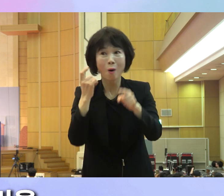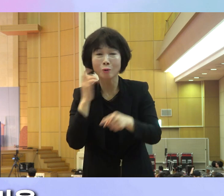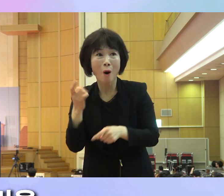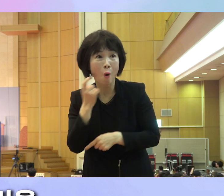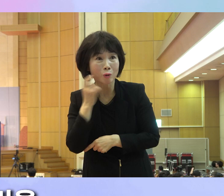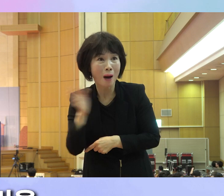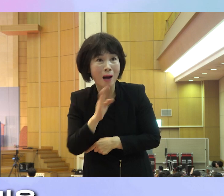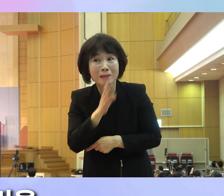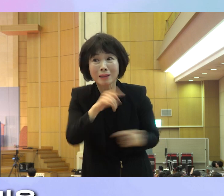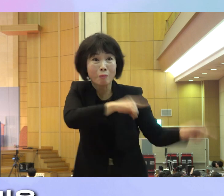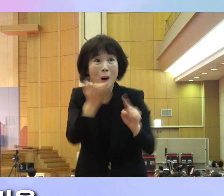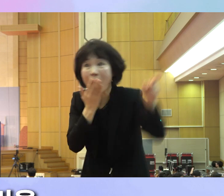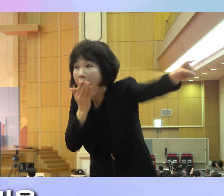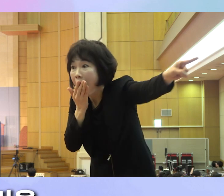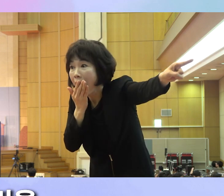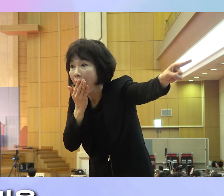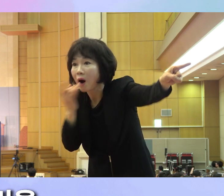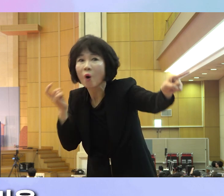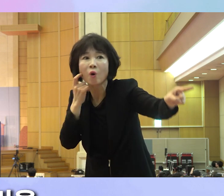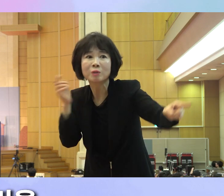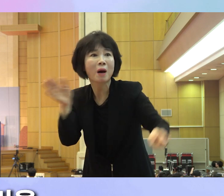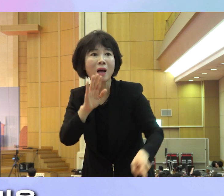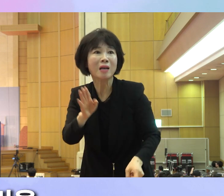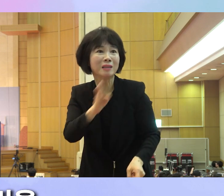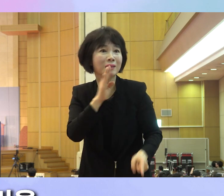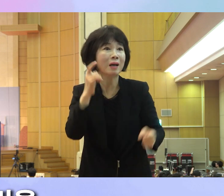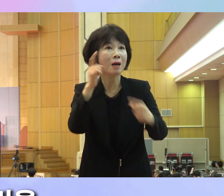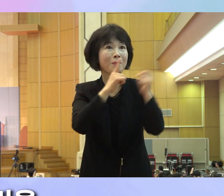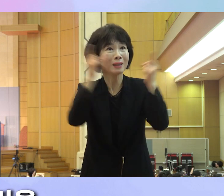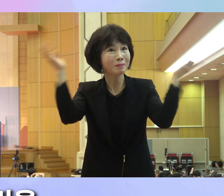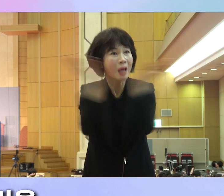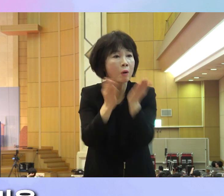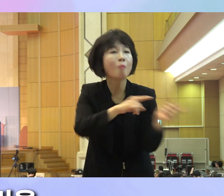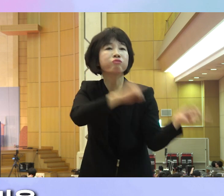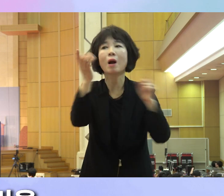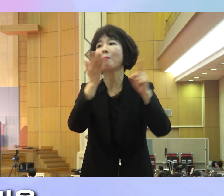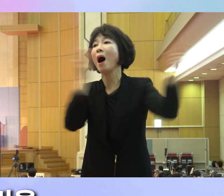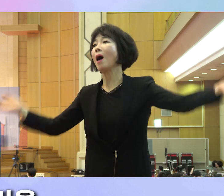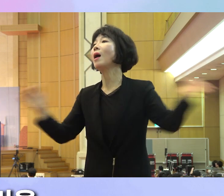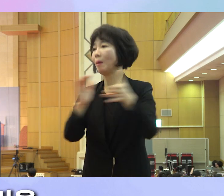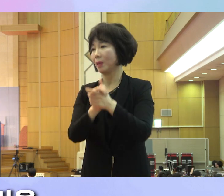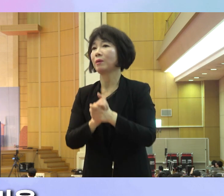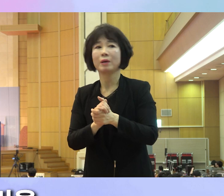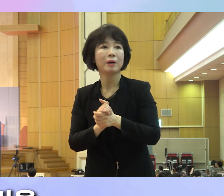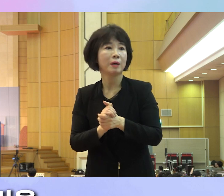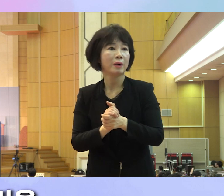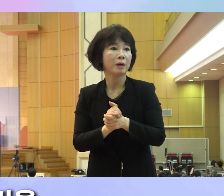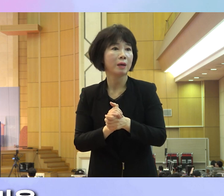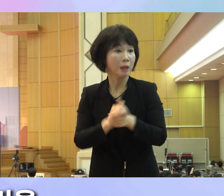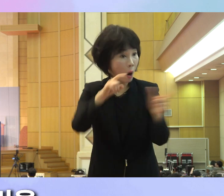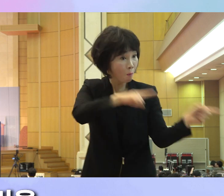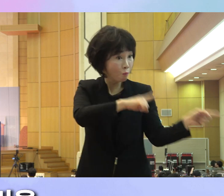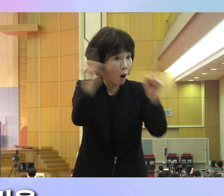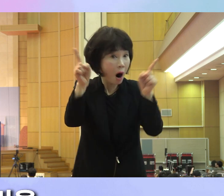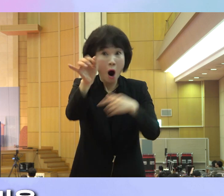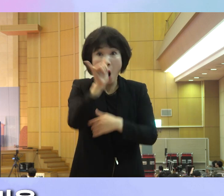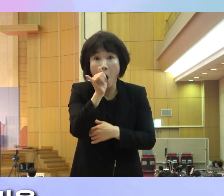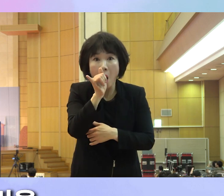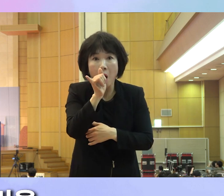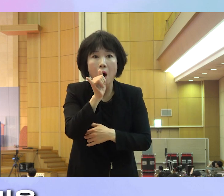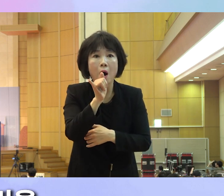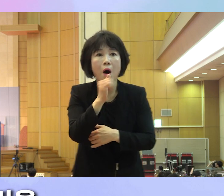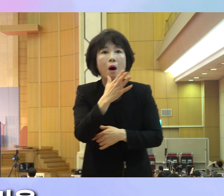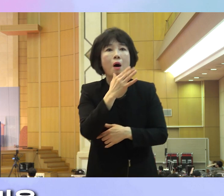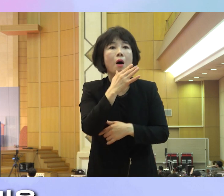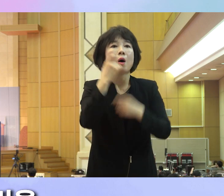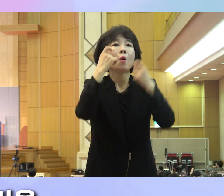믿으면 산다더니 죽은 성도들이 다 부활했구나. 할렐루야. 이렇게 부활이 있다는 것이